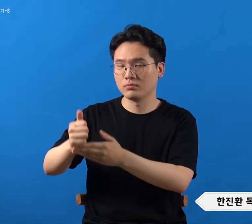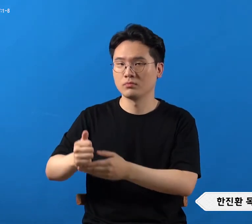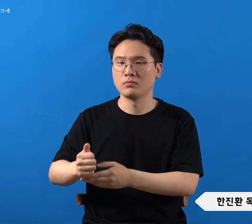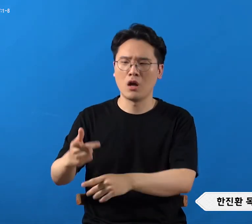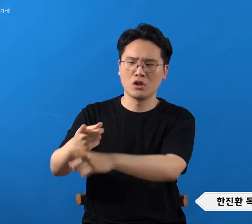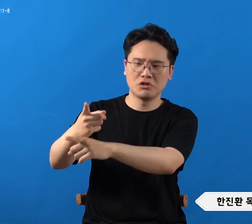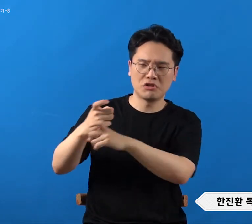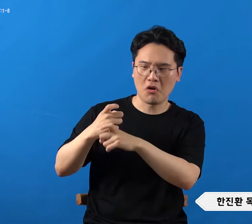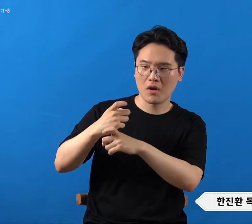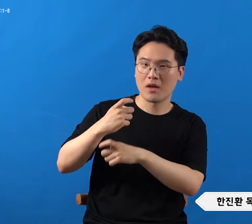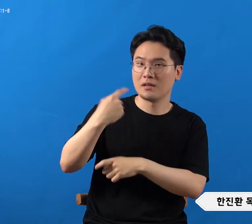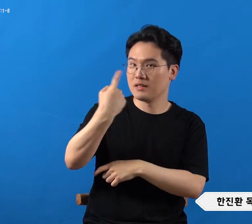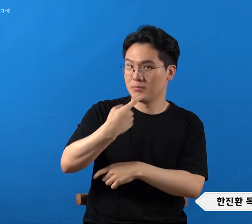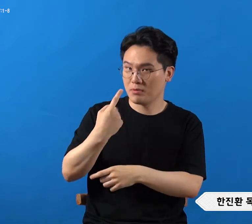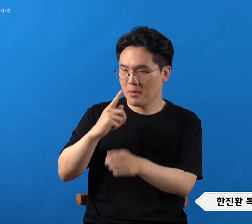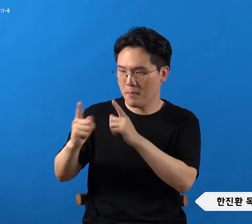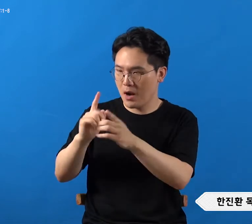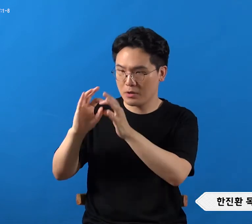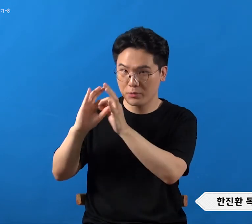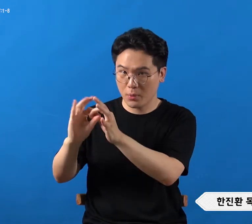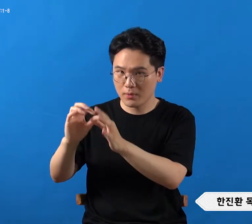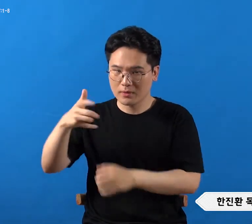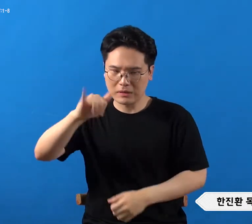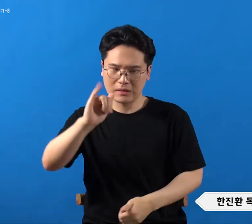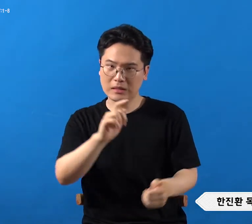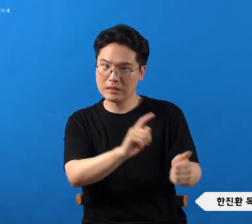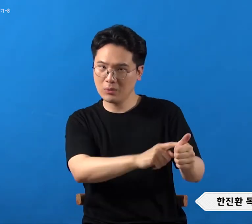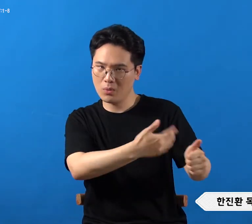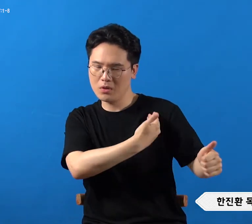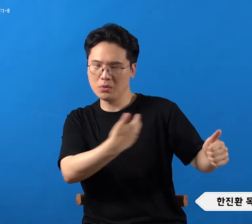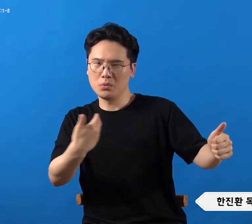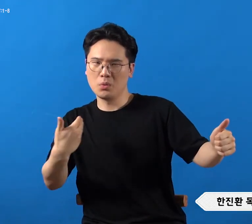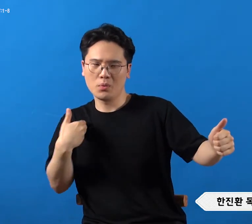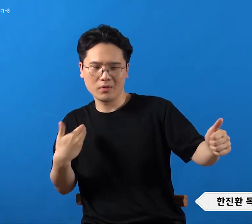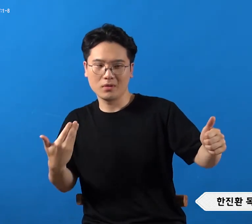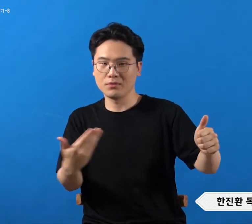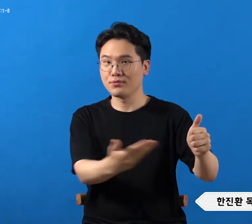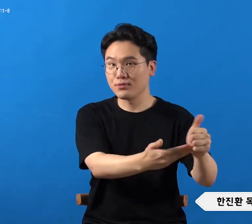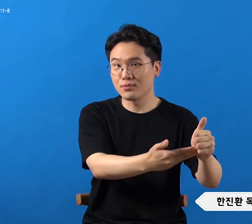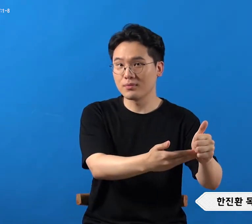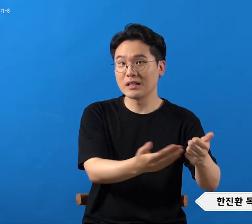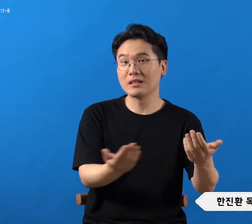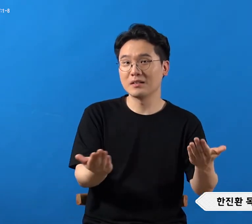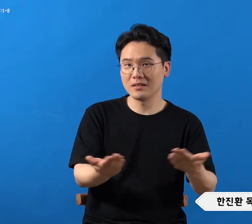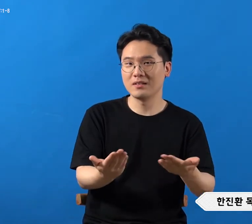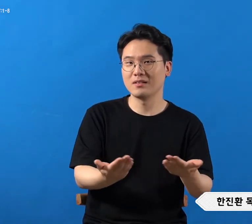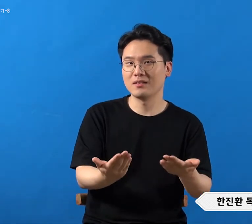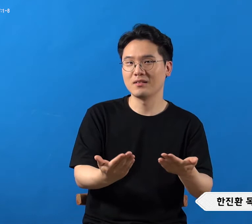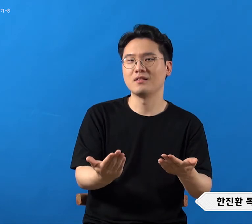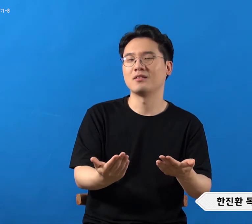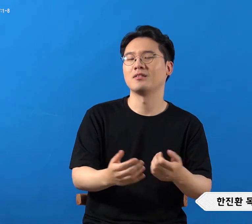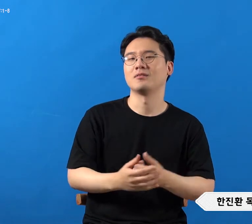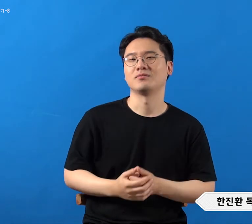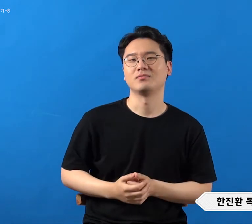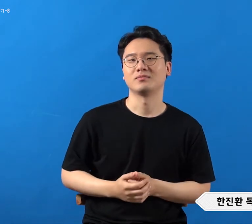입술을 통해서 기드온에게 용기를 불어넣어 줄 그런 일을 하셨는지요.